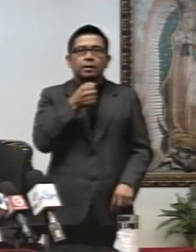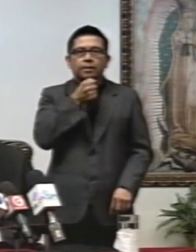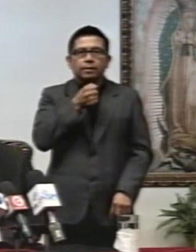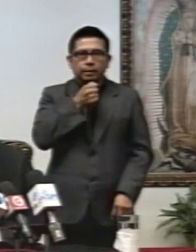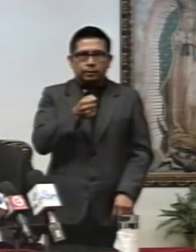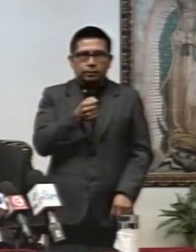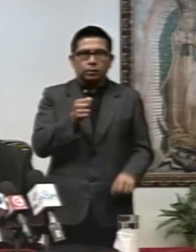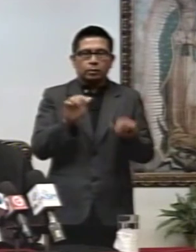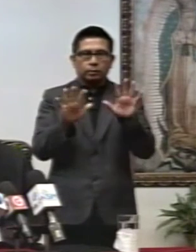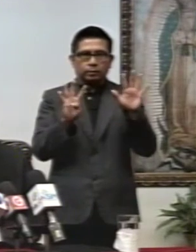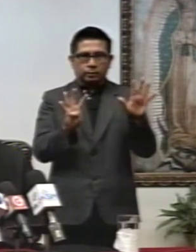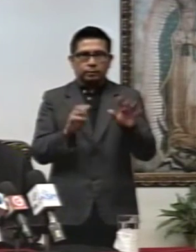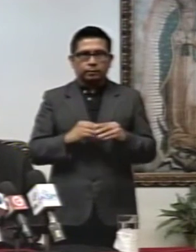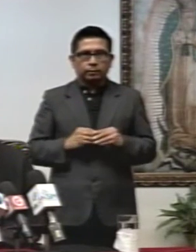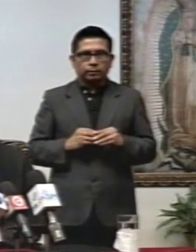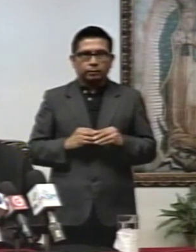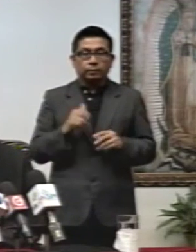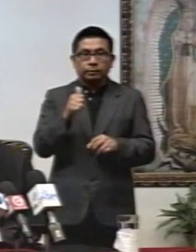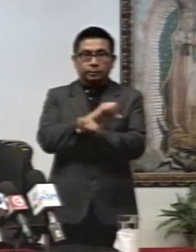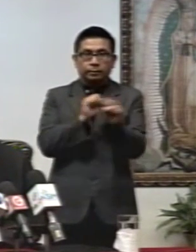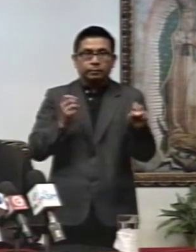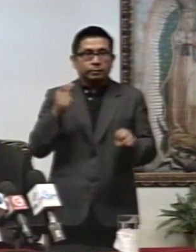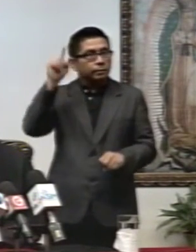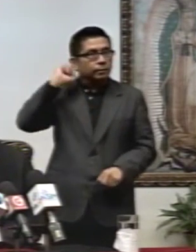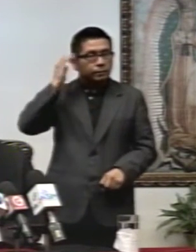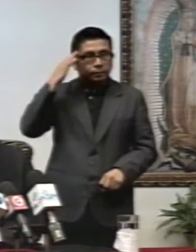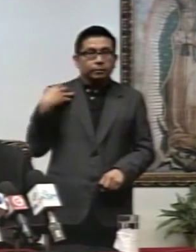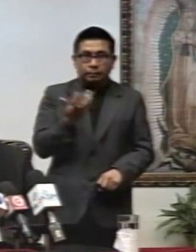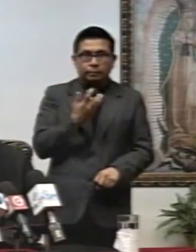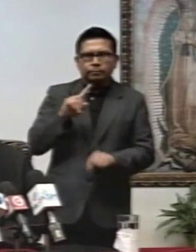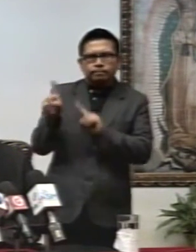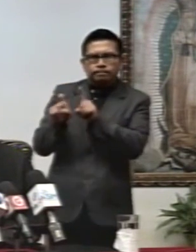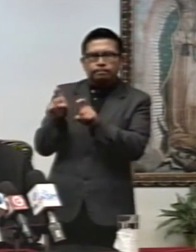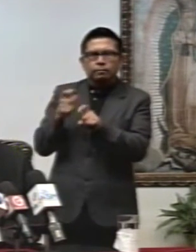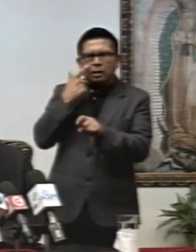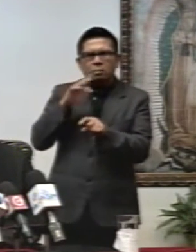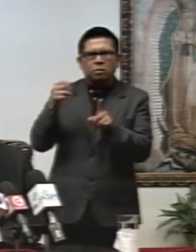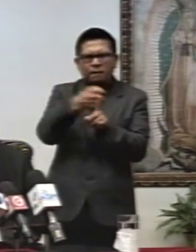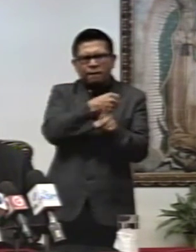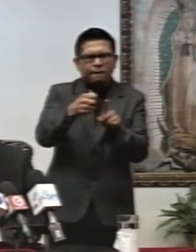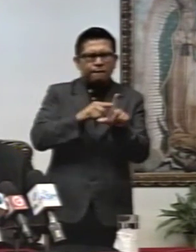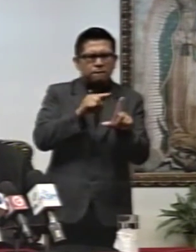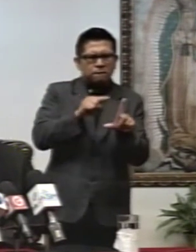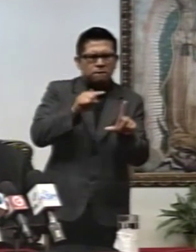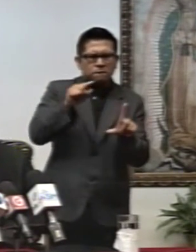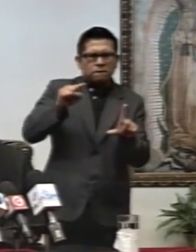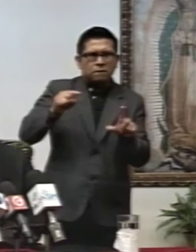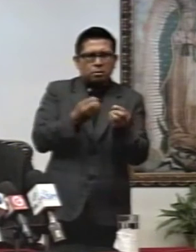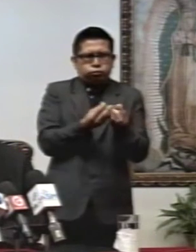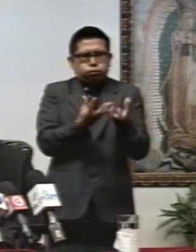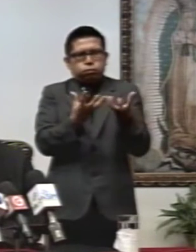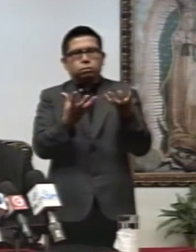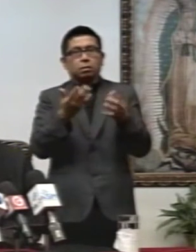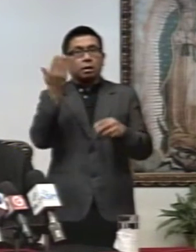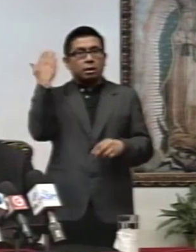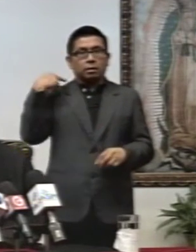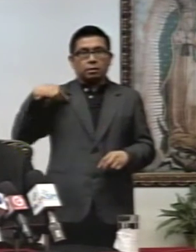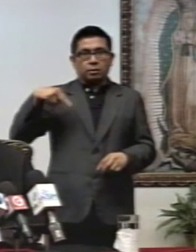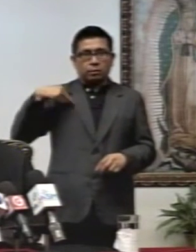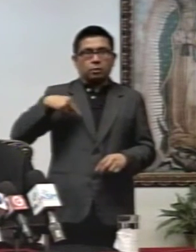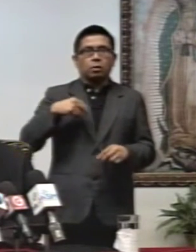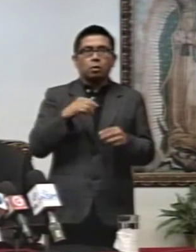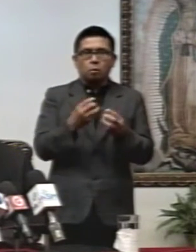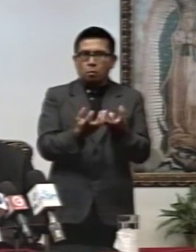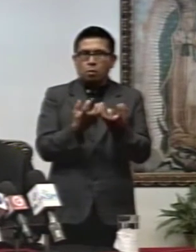19. Sí. Buenos días a todos y todas. Mi pregunta va orientada sobre el aumento de violencia que se ha registrado en las últimas horas, y es que en noviembre hay una cantidad